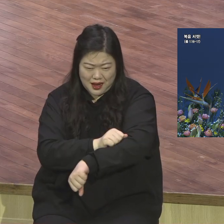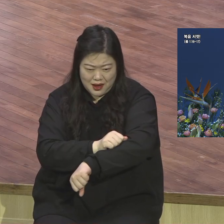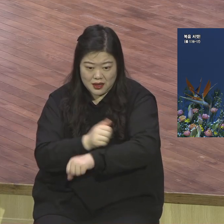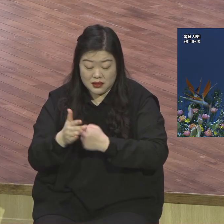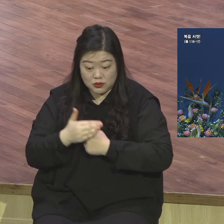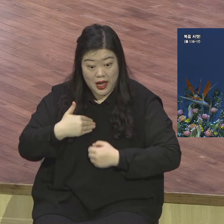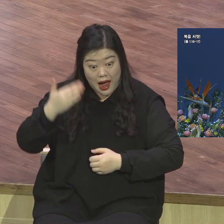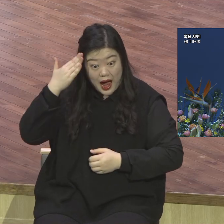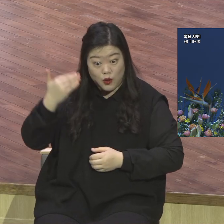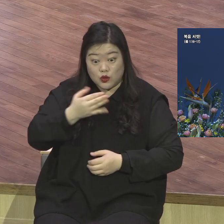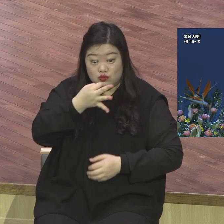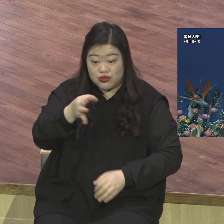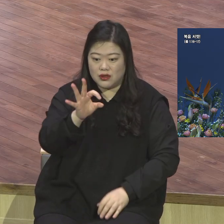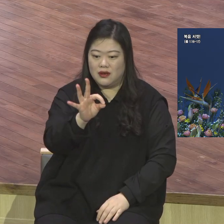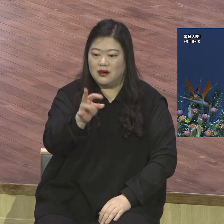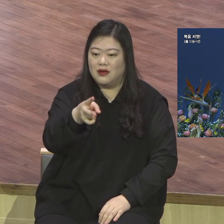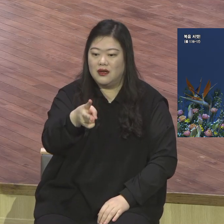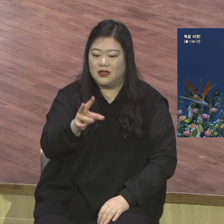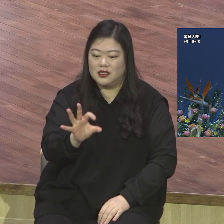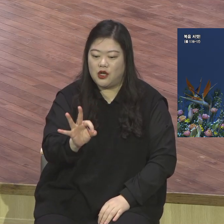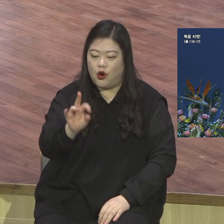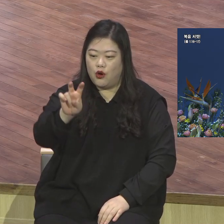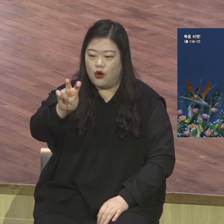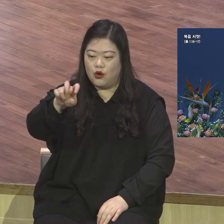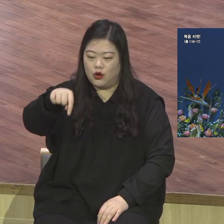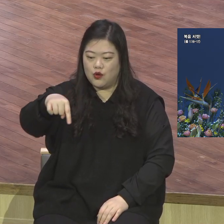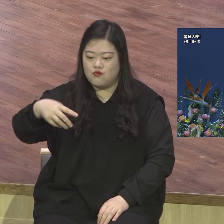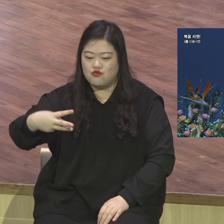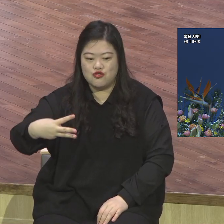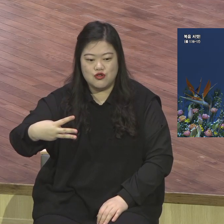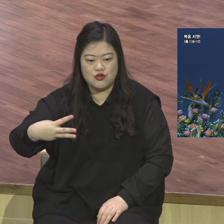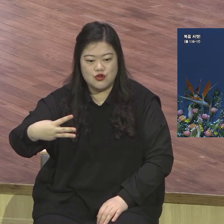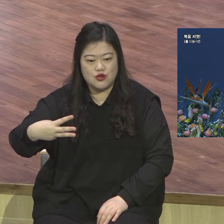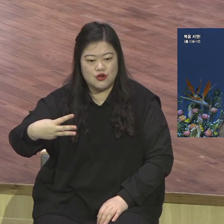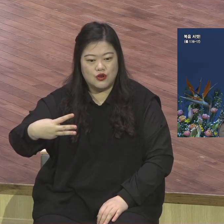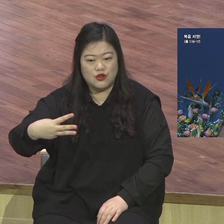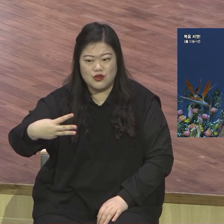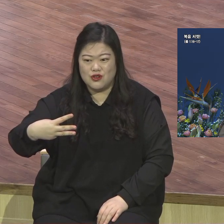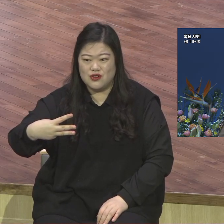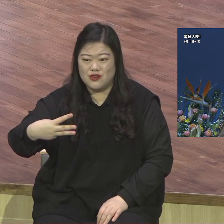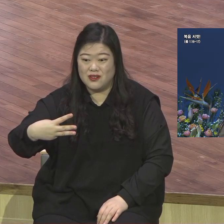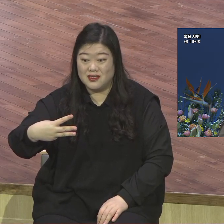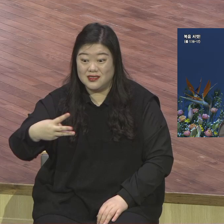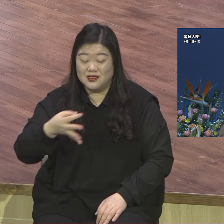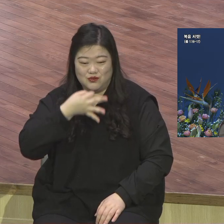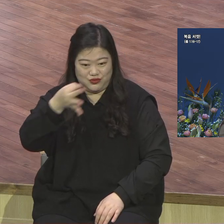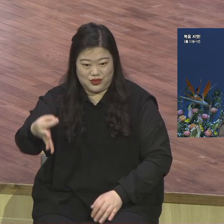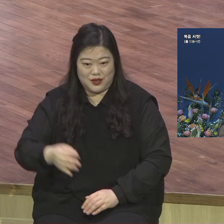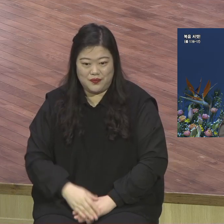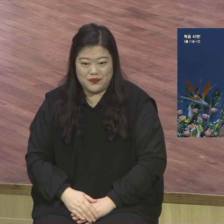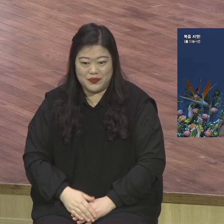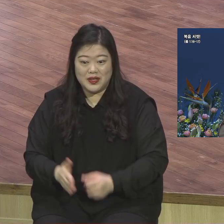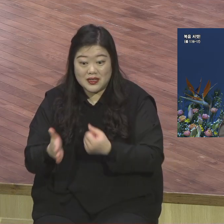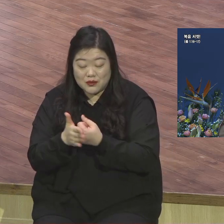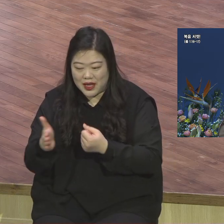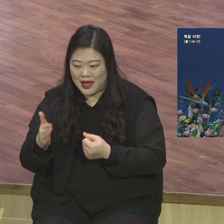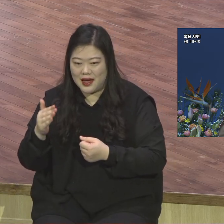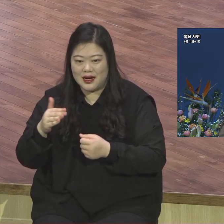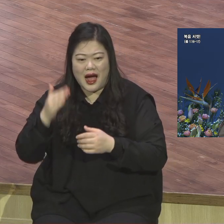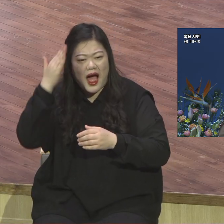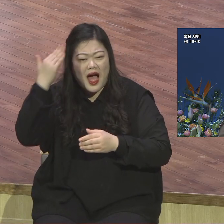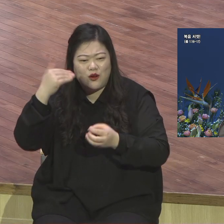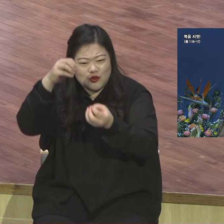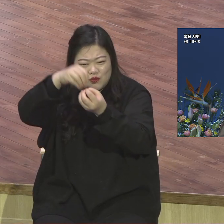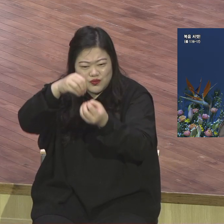영물이라 그렇게 말하기도 합니다. 그래서 사람들은 새해가 되면 집안에 들어오는